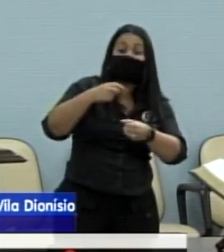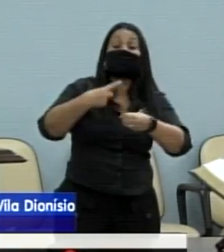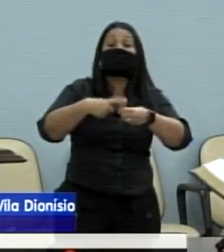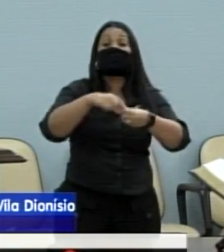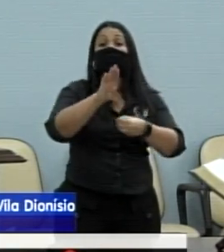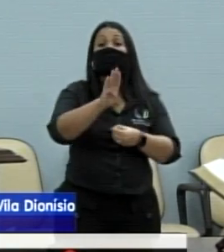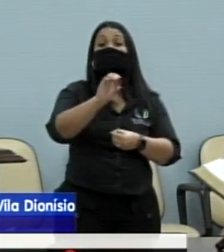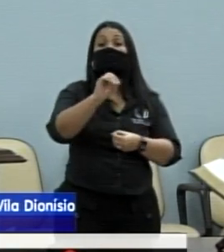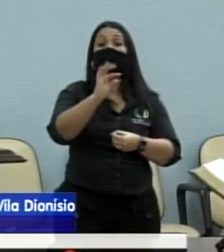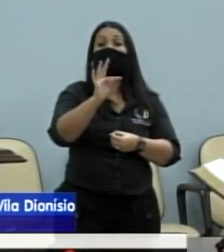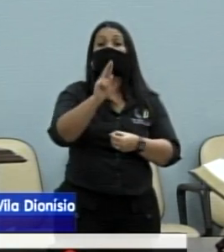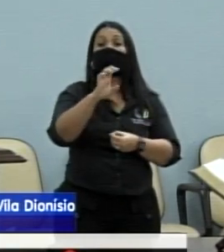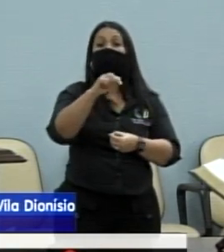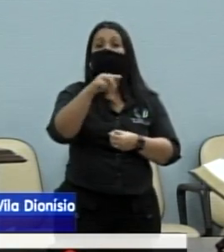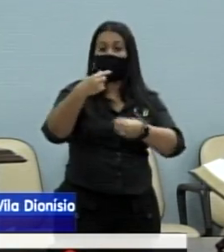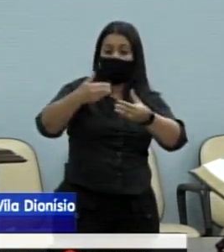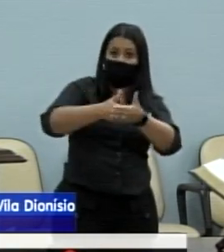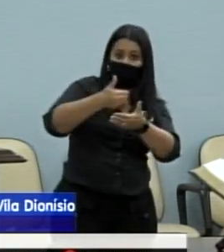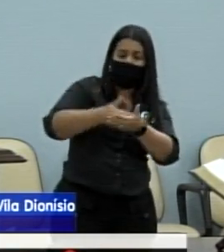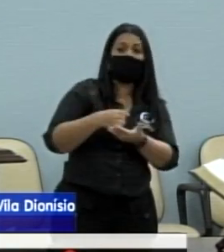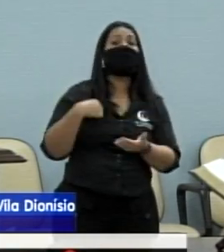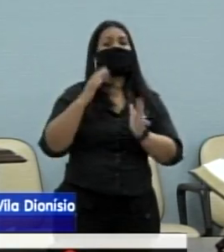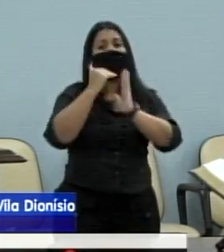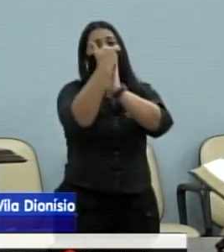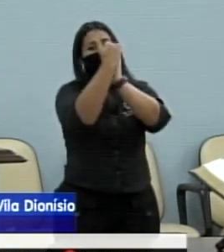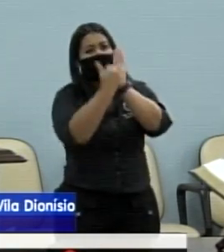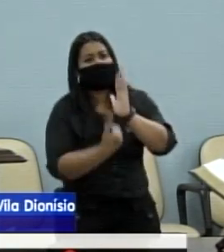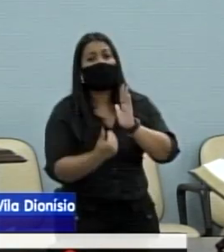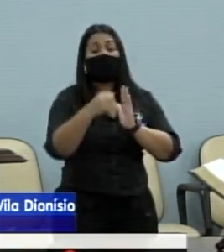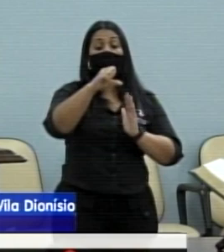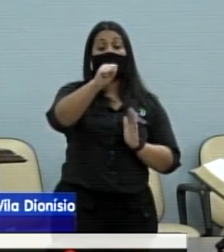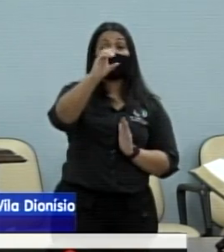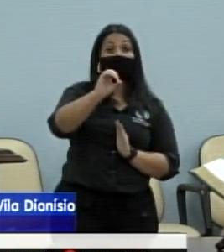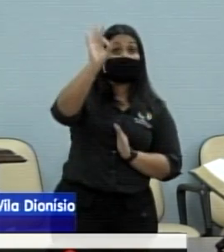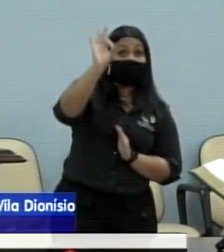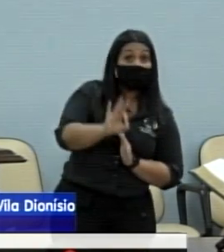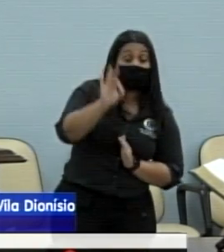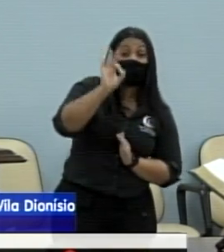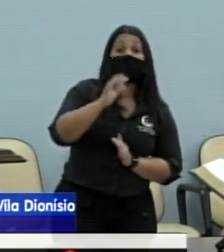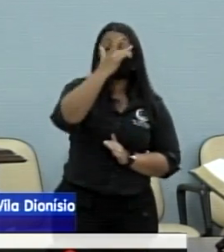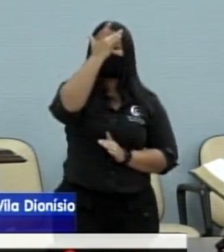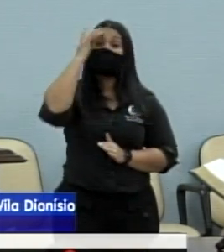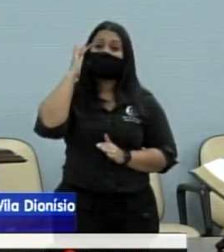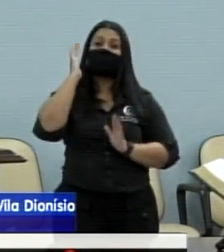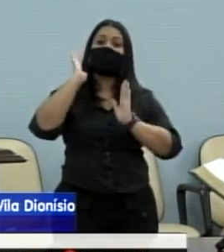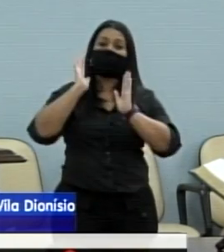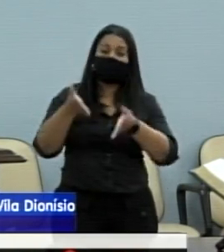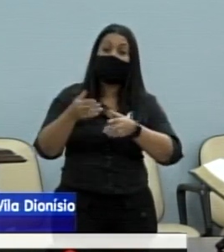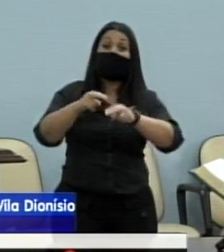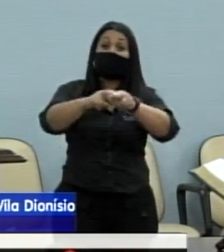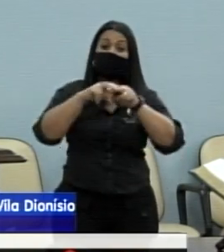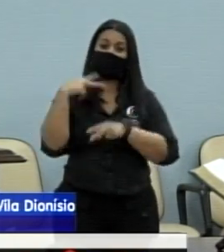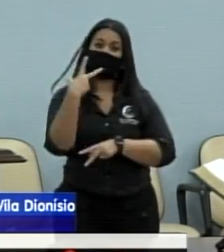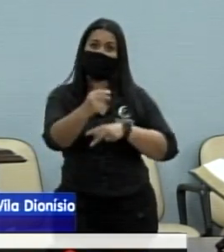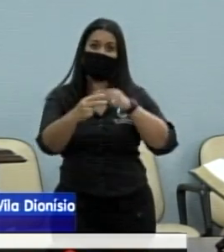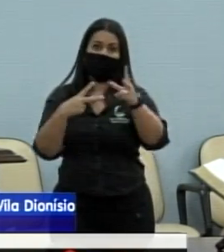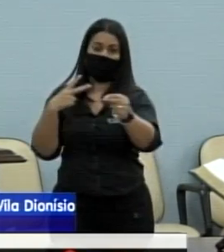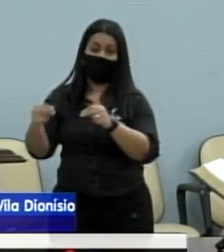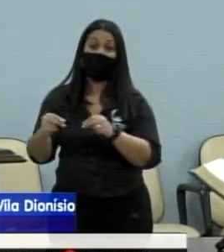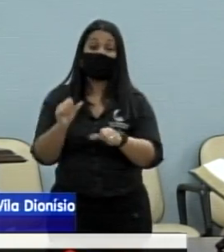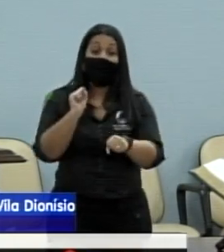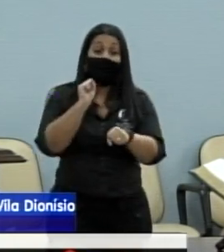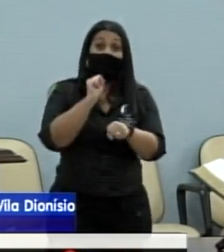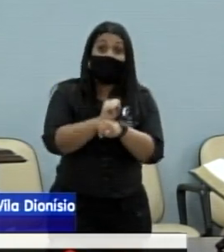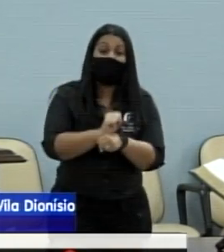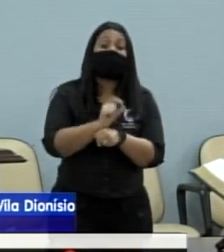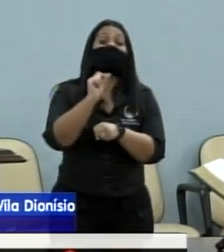os adultos, nós tivemos uma queda superior a 80% do número de casos. O que está derrubando os casos de Covid em Rio